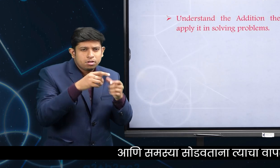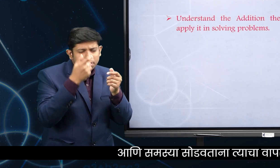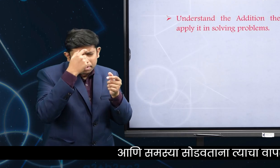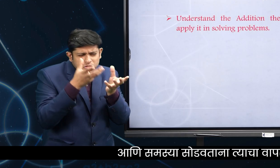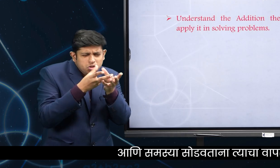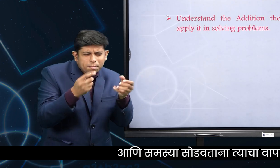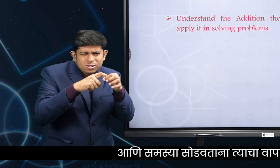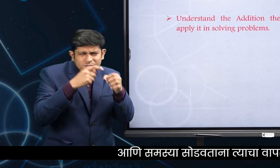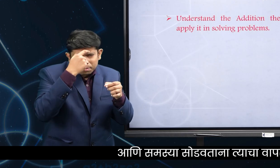वापर करा.